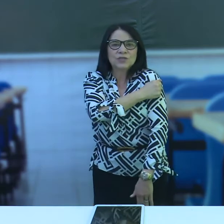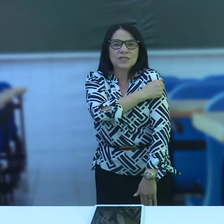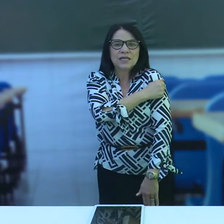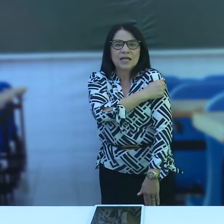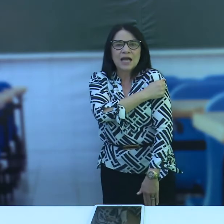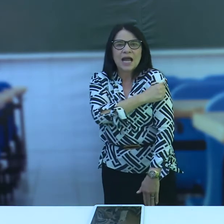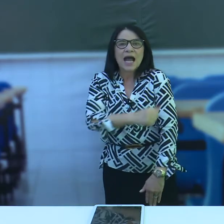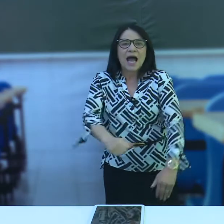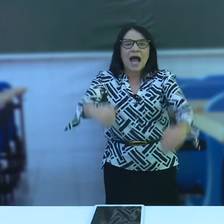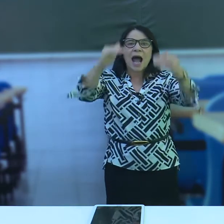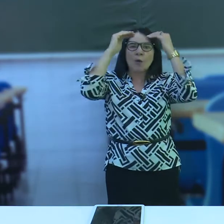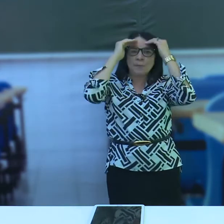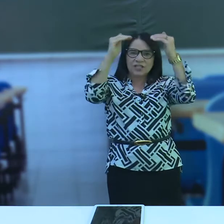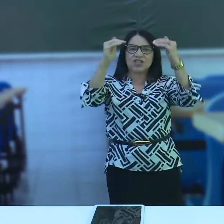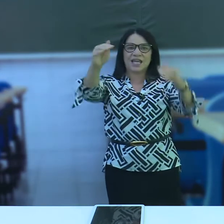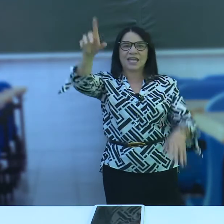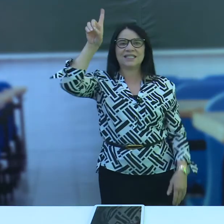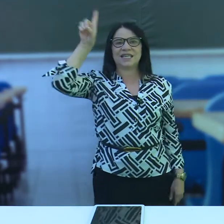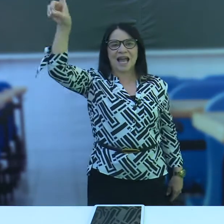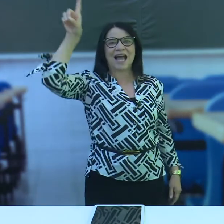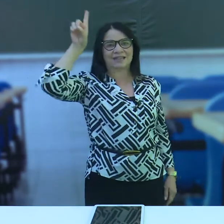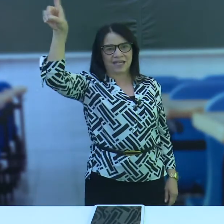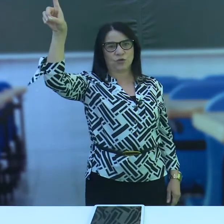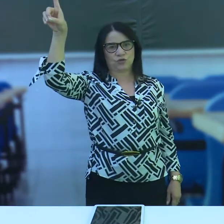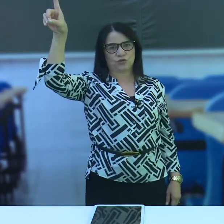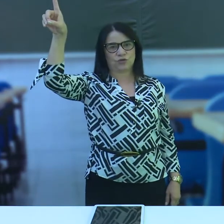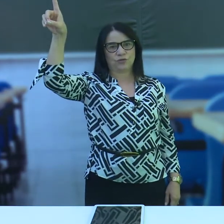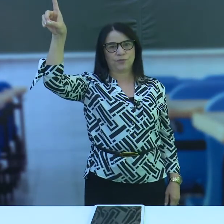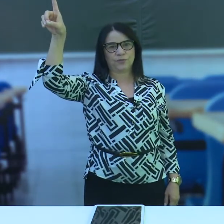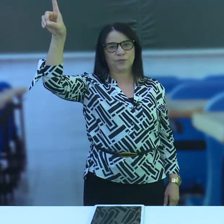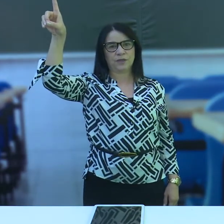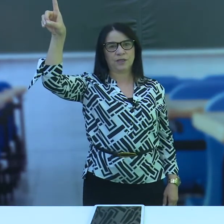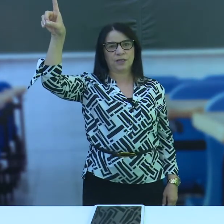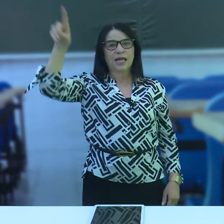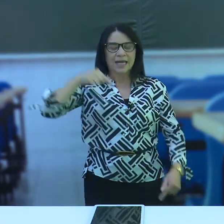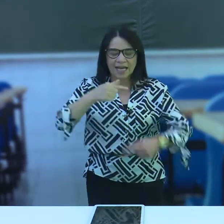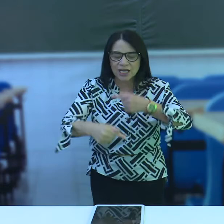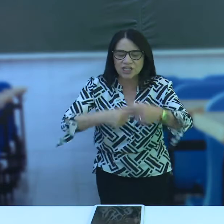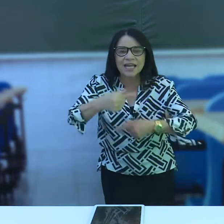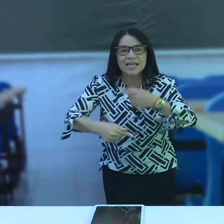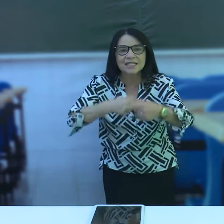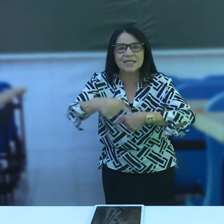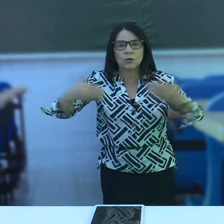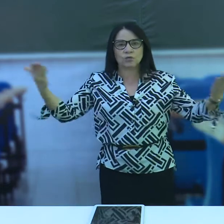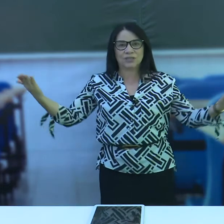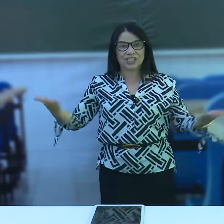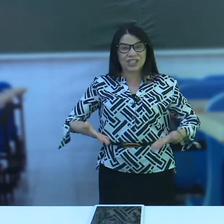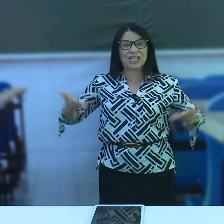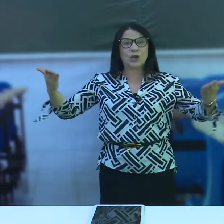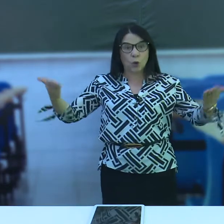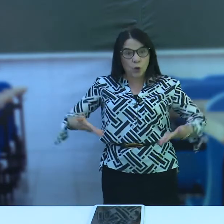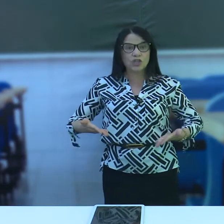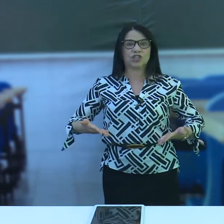Alunos, a obediência a Deus, na geração de hoje,